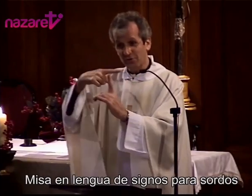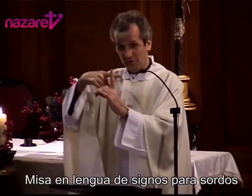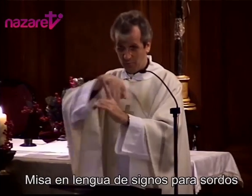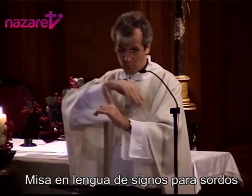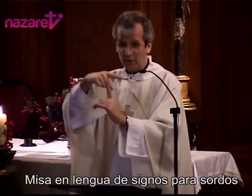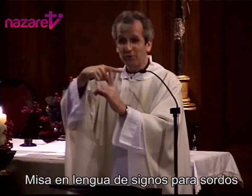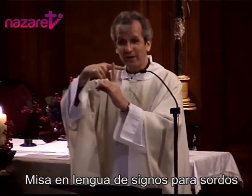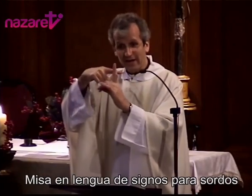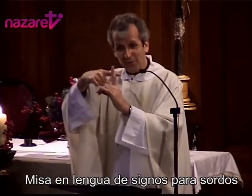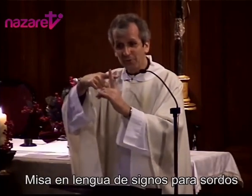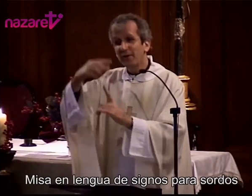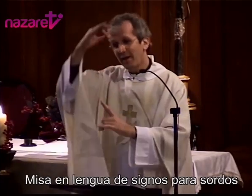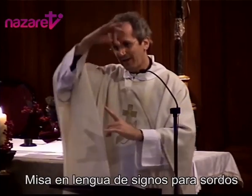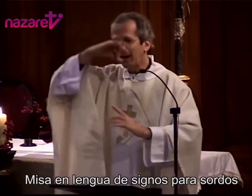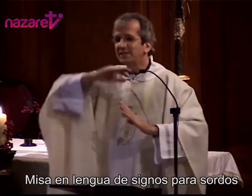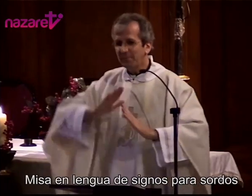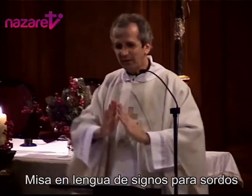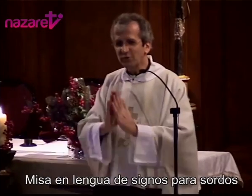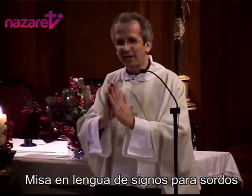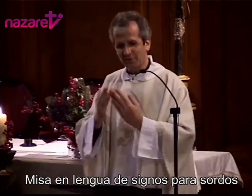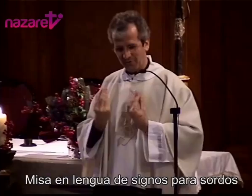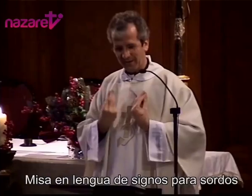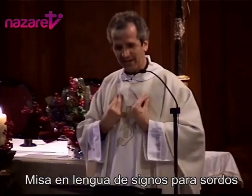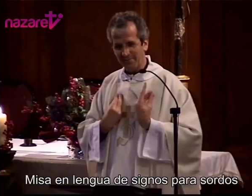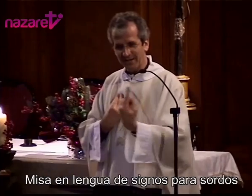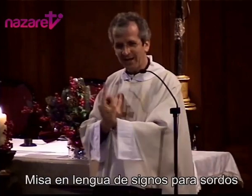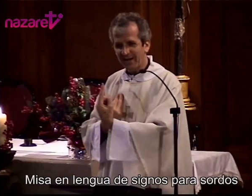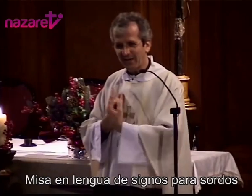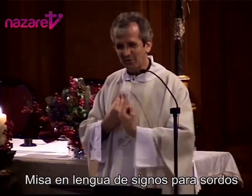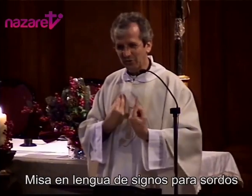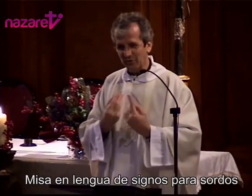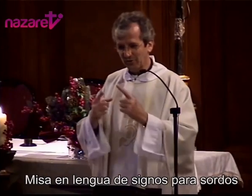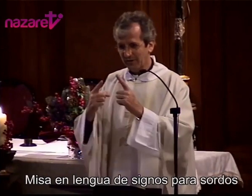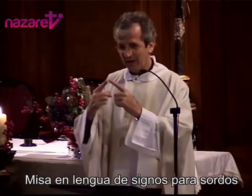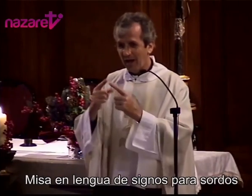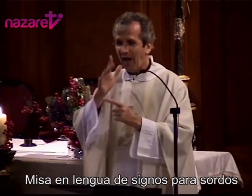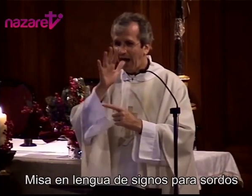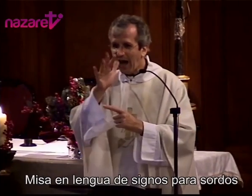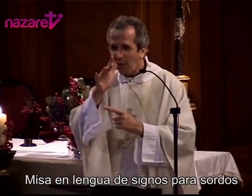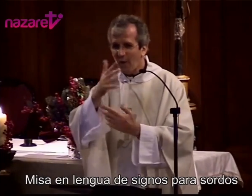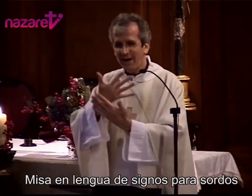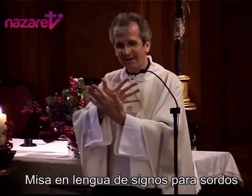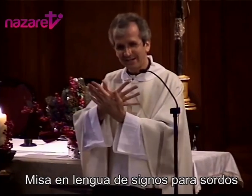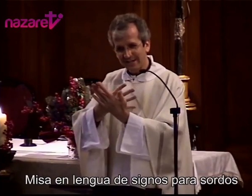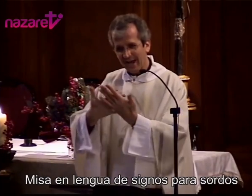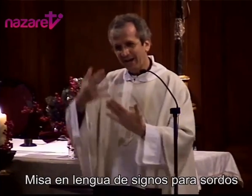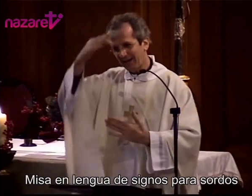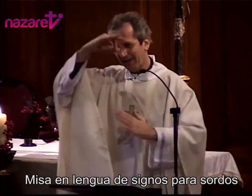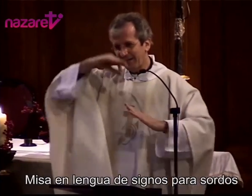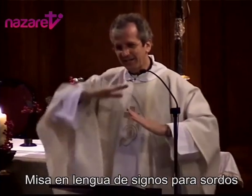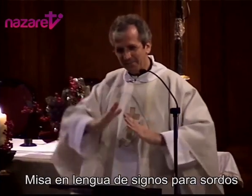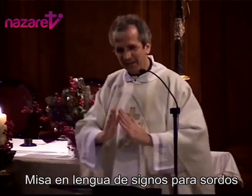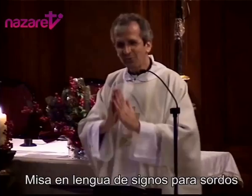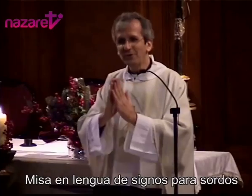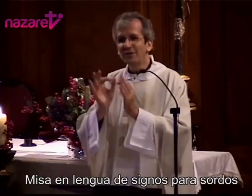Cristo muerto en la cruz y al Espíritu Santo que habita en nosotros. Agua, sangre